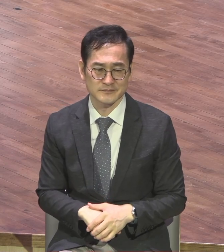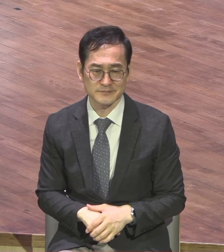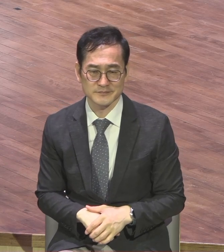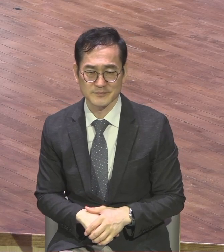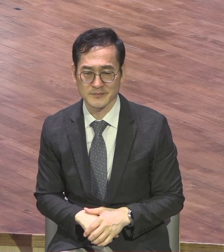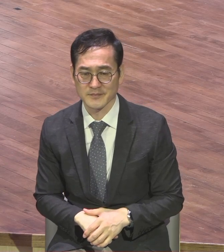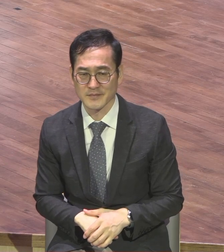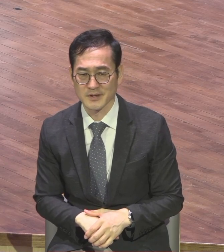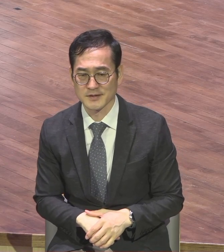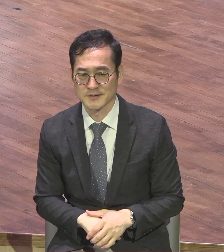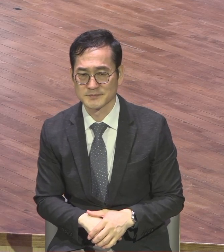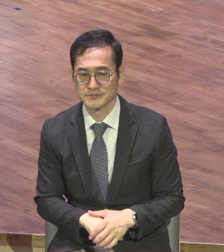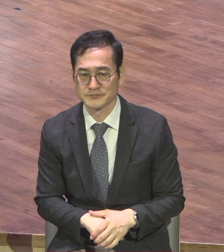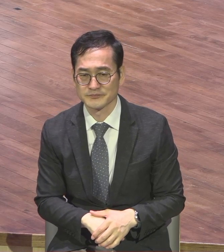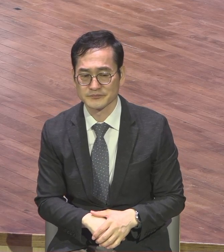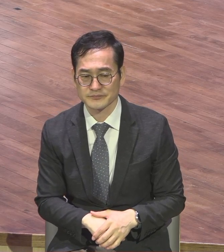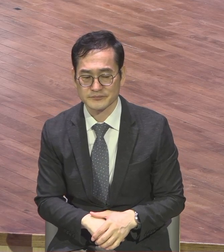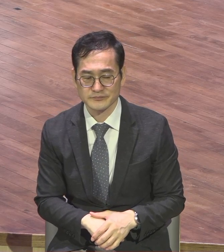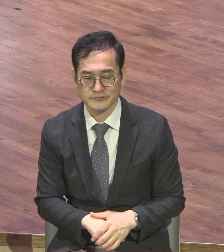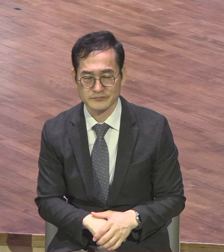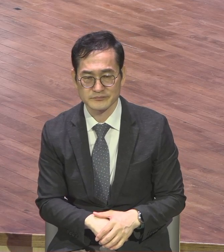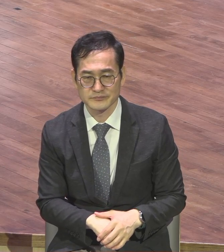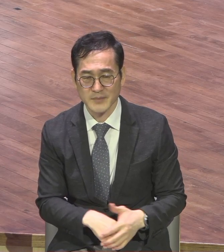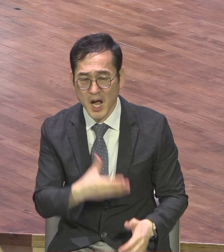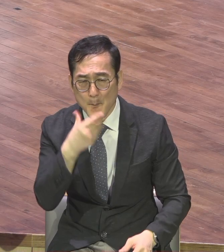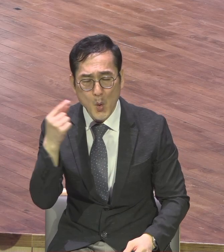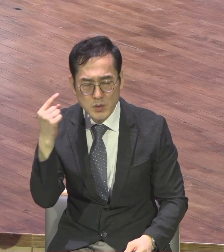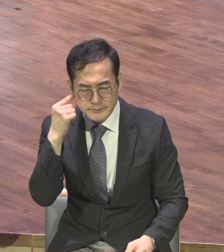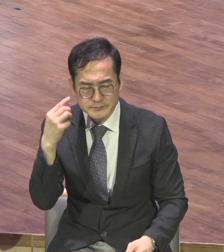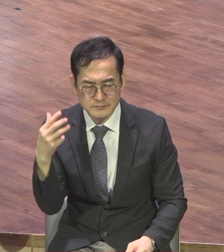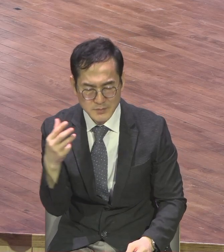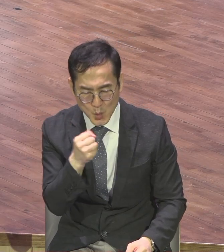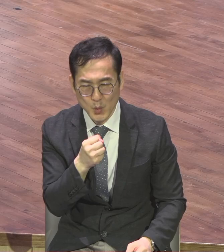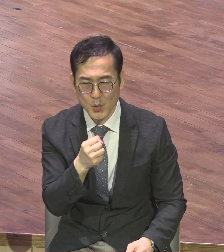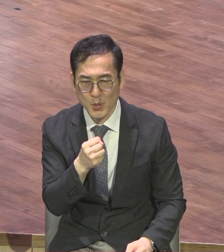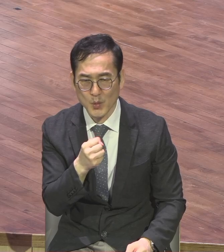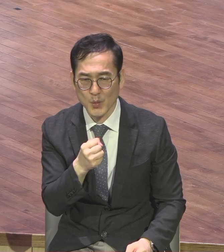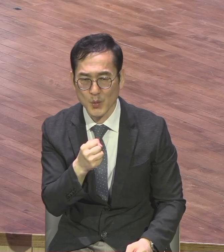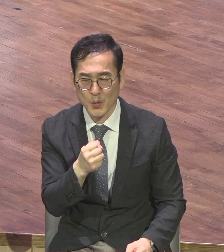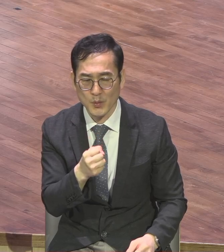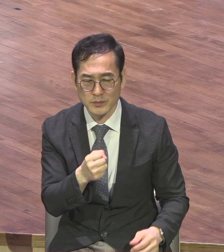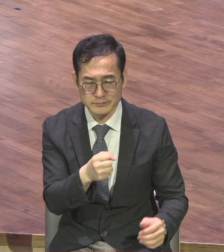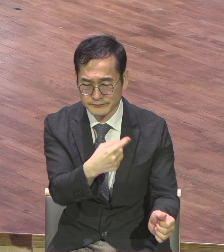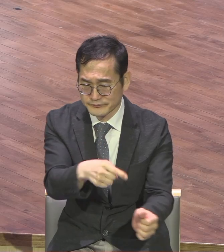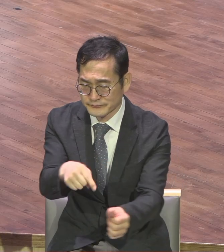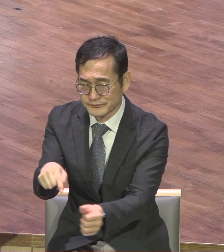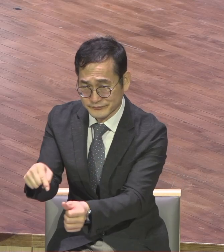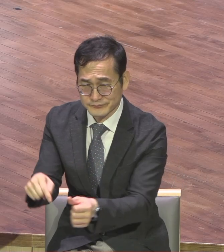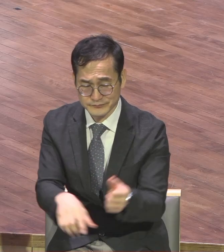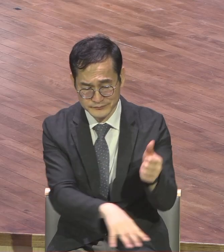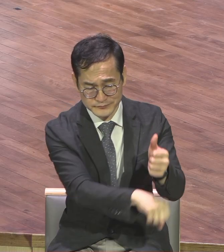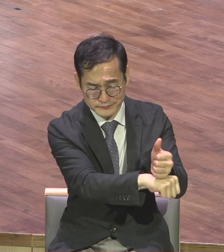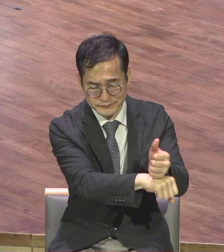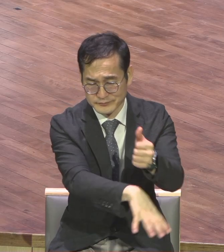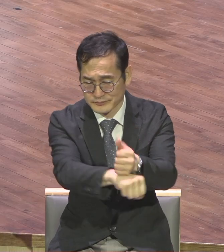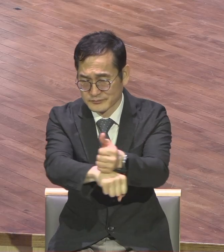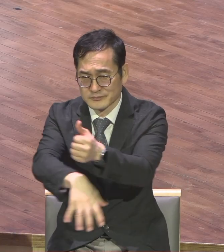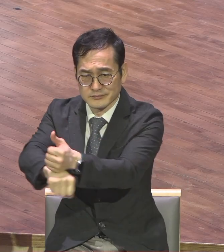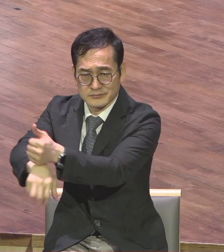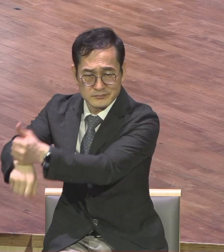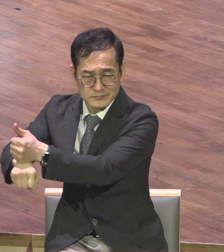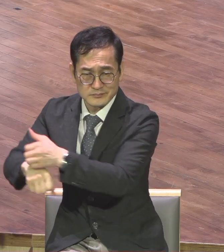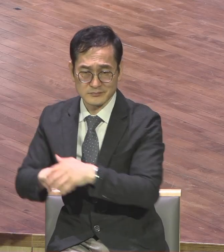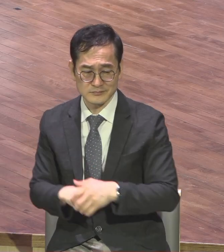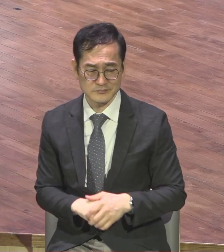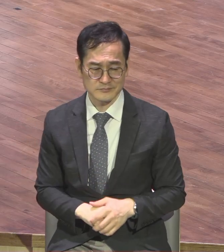답을 주는 겁니다. 생애 답을 주는 겁니다. 제가 지금 연합, 평신도 연합회 거기 저 간다. 저는 짧은 시간, 20분